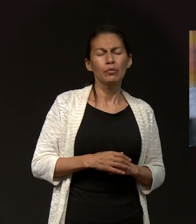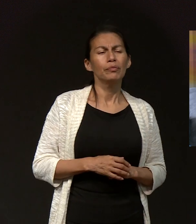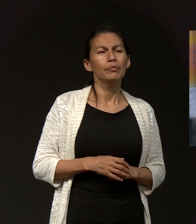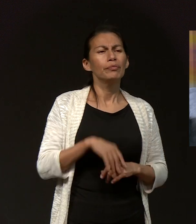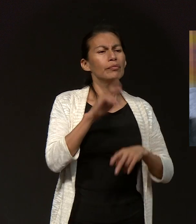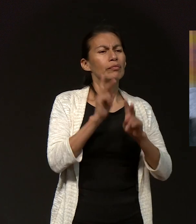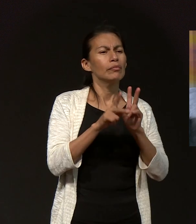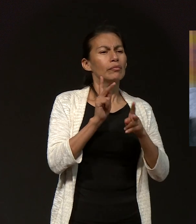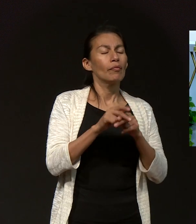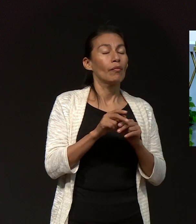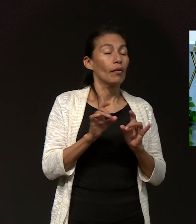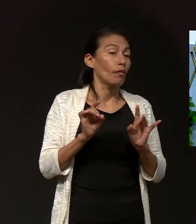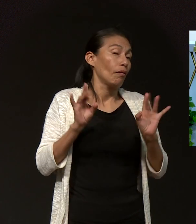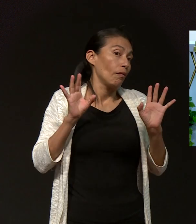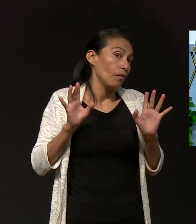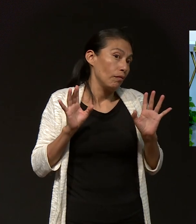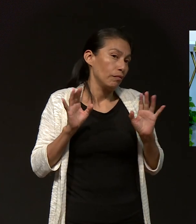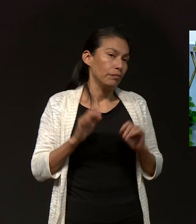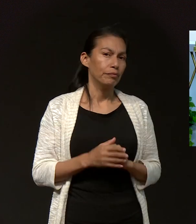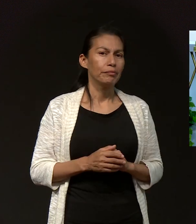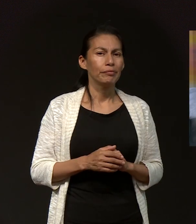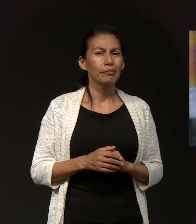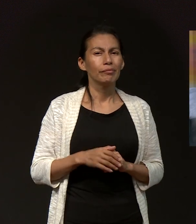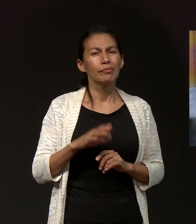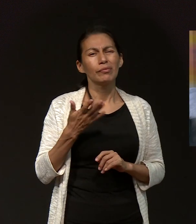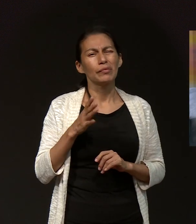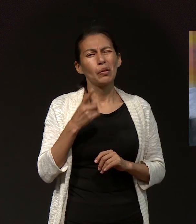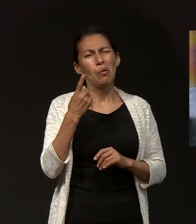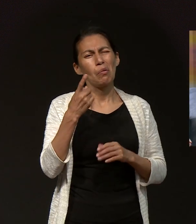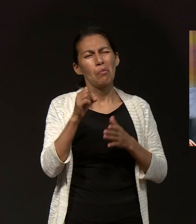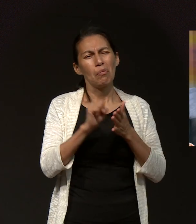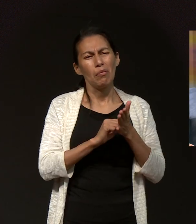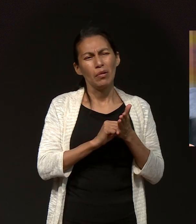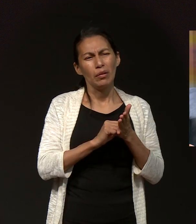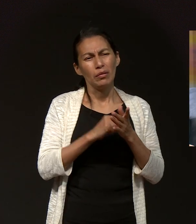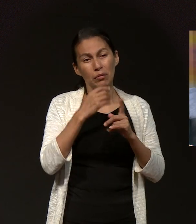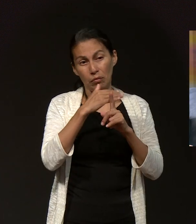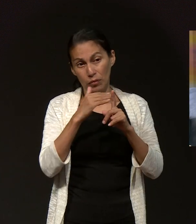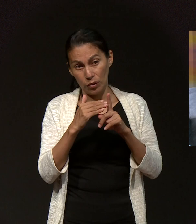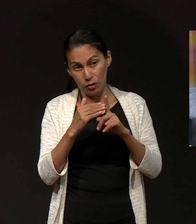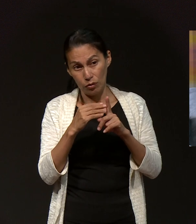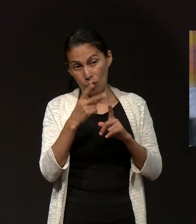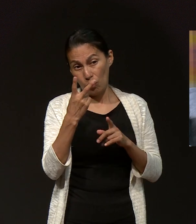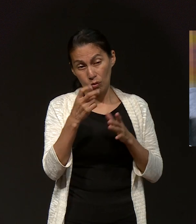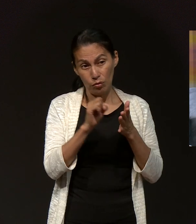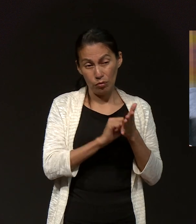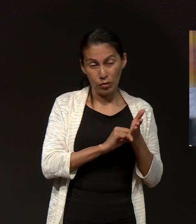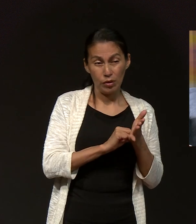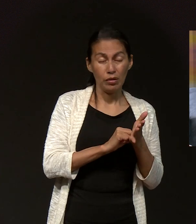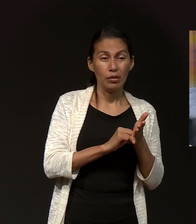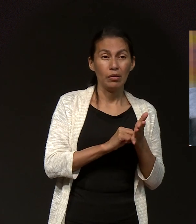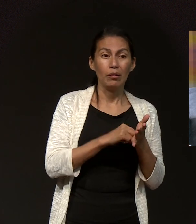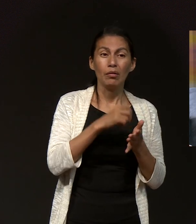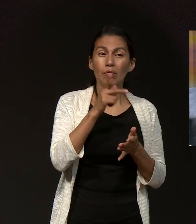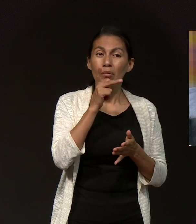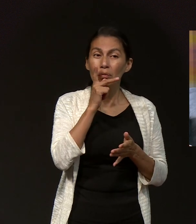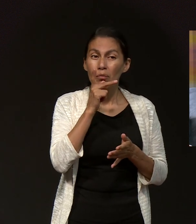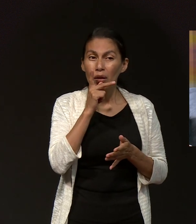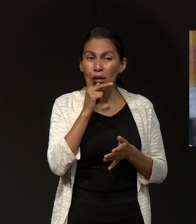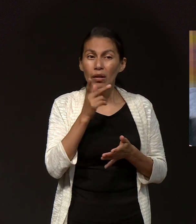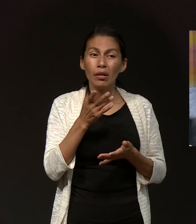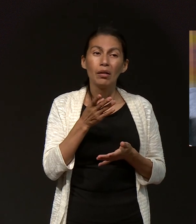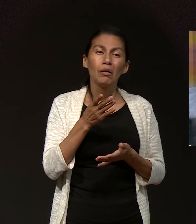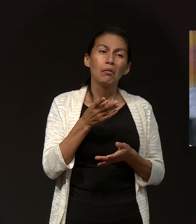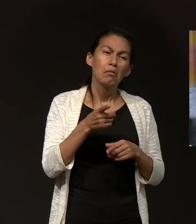el protocolo de los médicos. En una ocasión, más o menos como al mes y medio, dos meses, que se fue